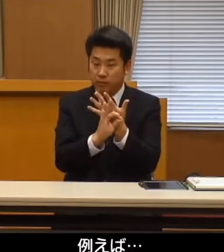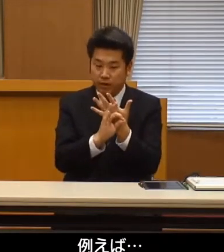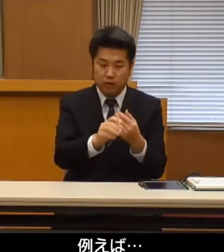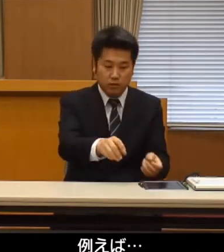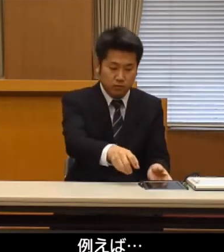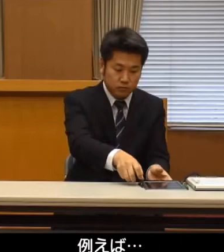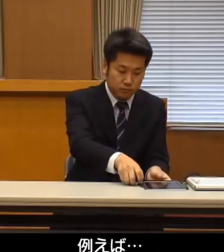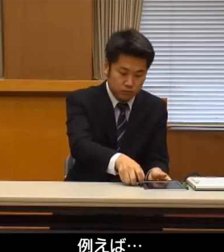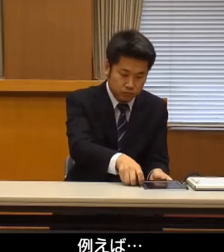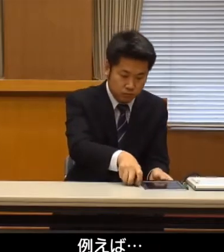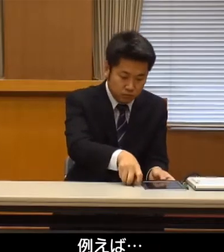例えば、